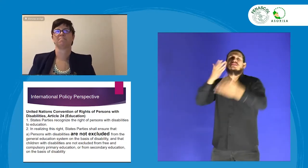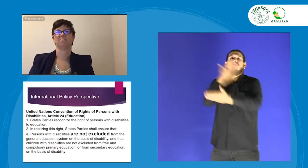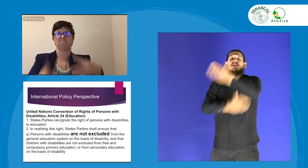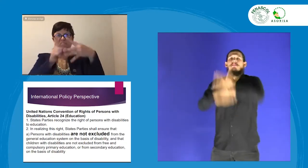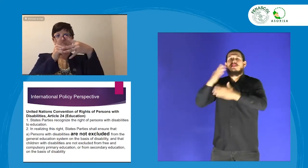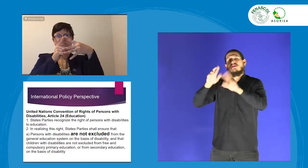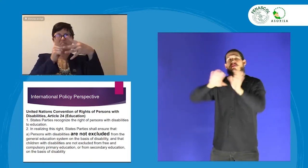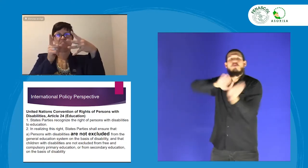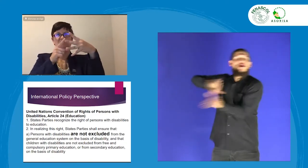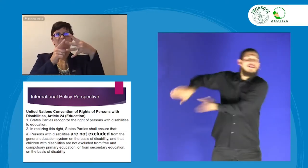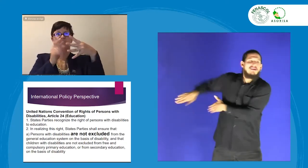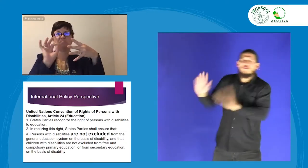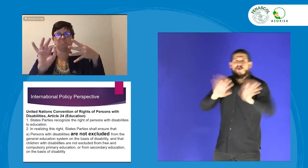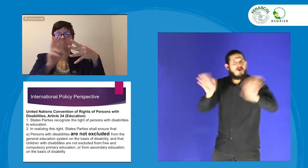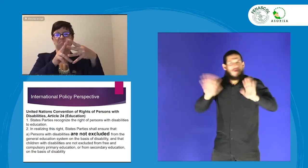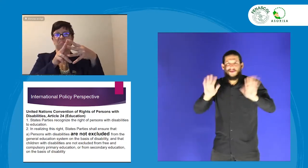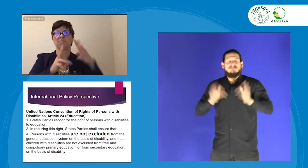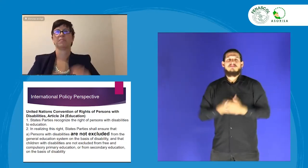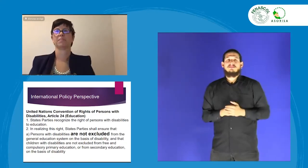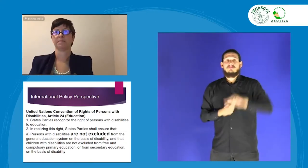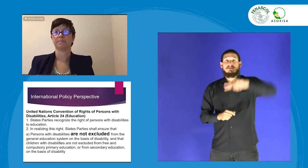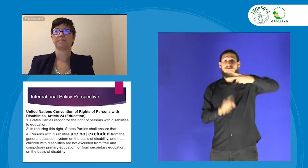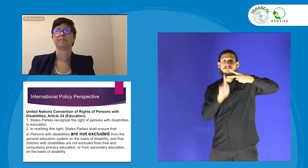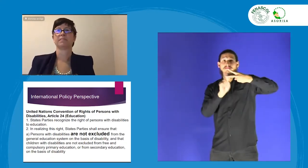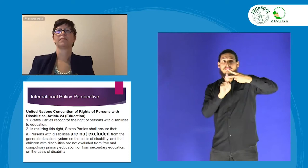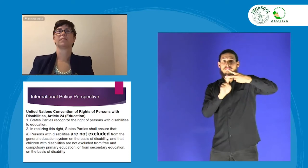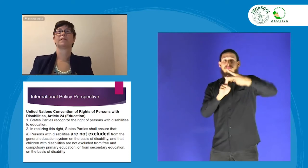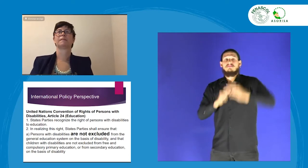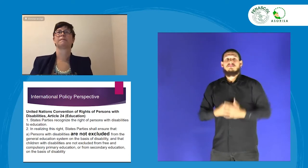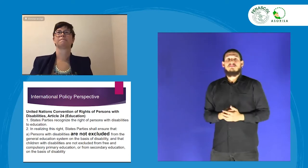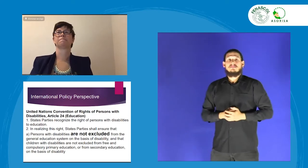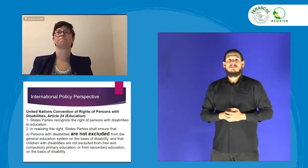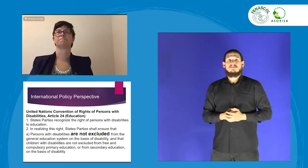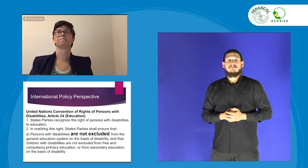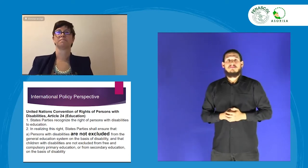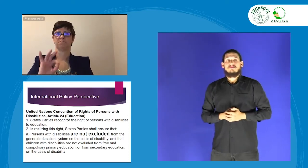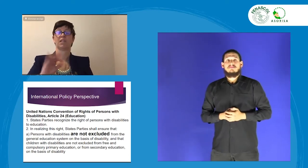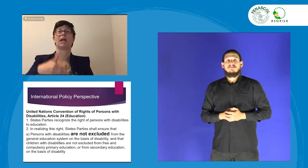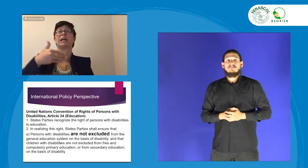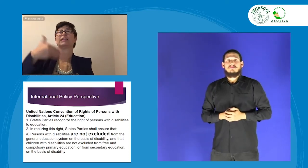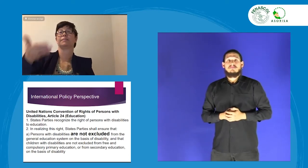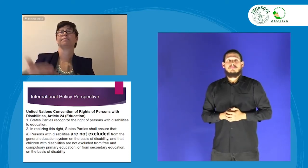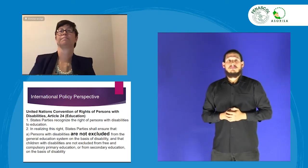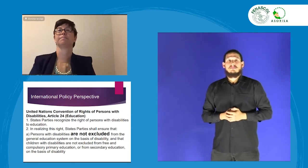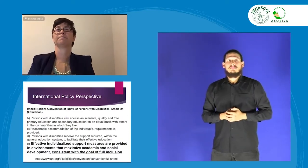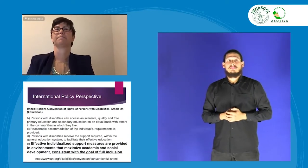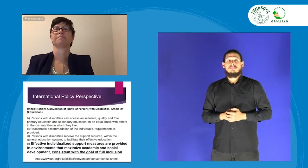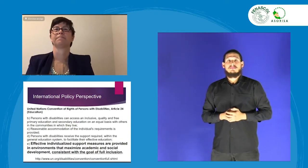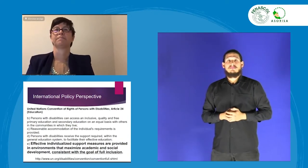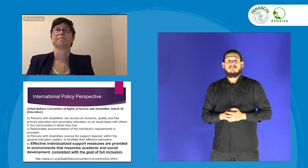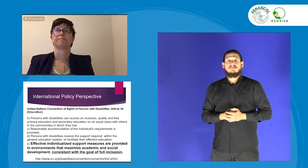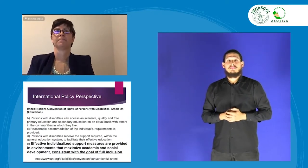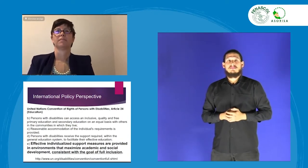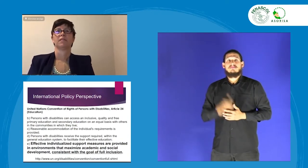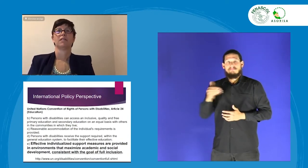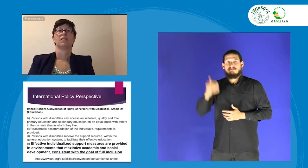no debe segregarse a la persona. Esto hace parte del primero y del segundo, ¿no? Siguiente.